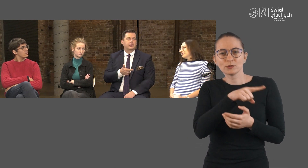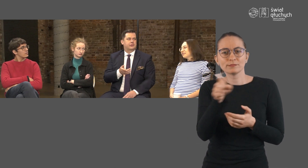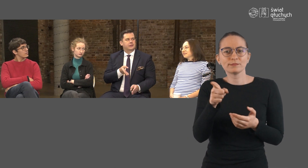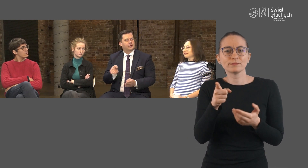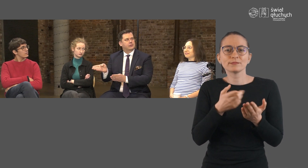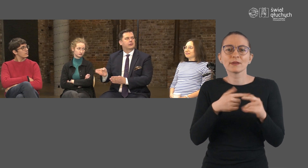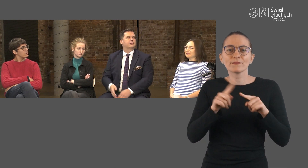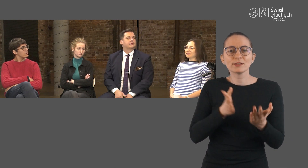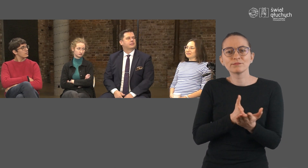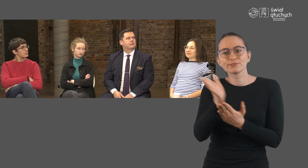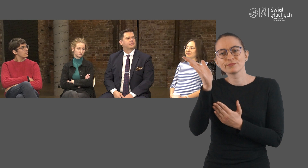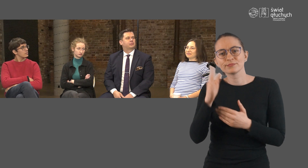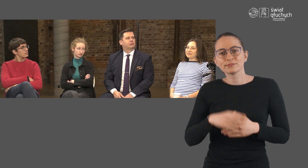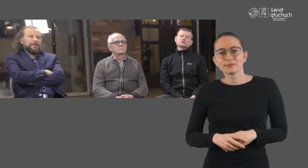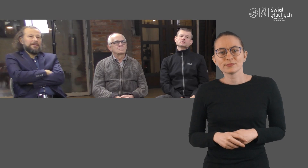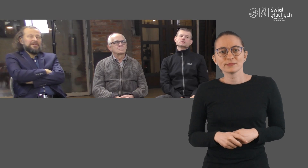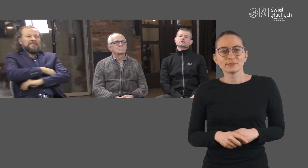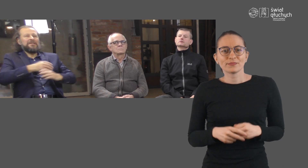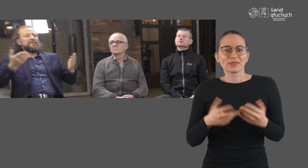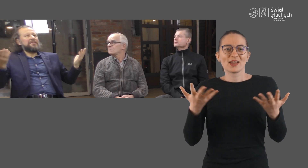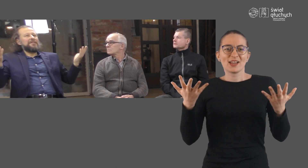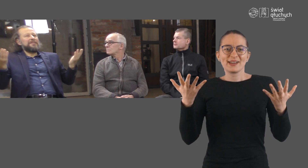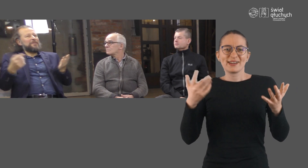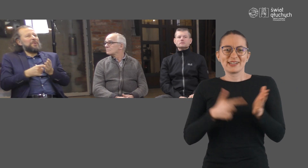Czy musieliście iść tą stroną?